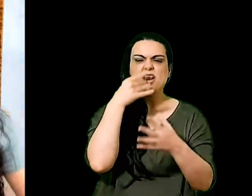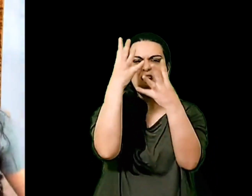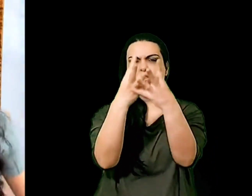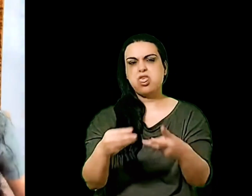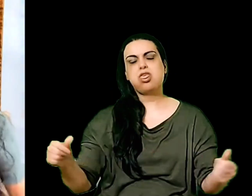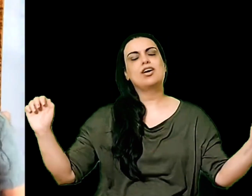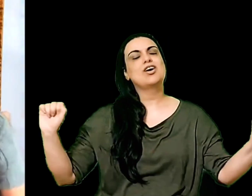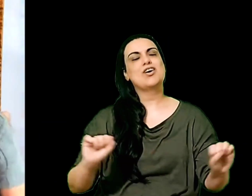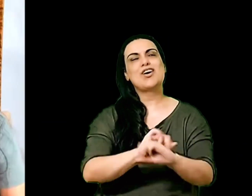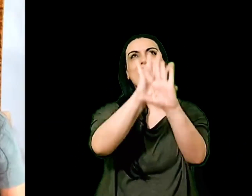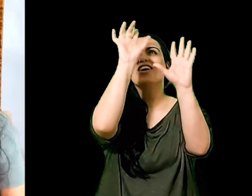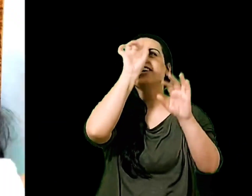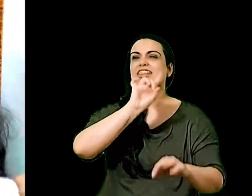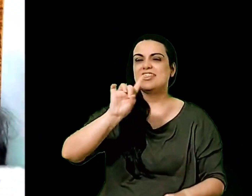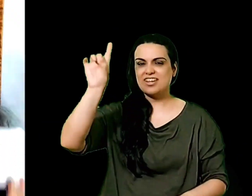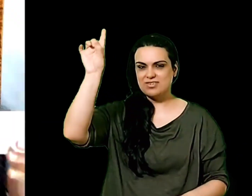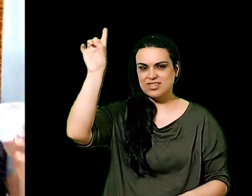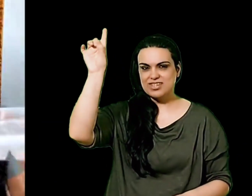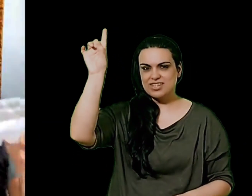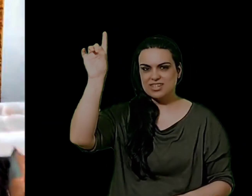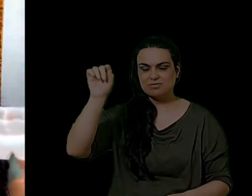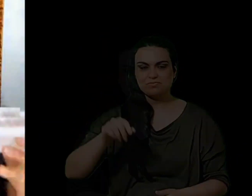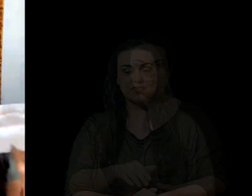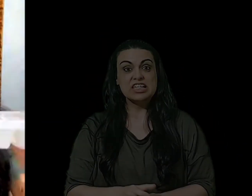passar. Glória a Deus.